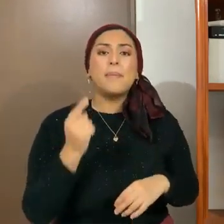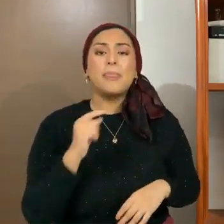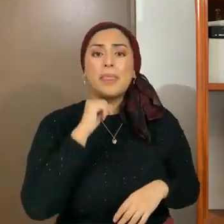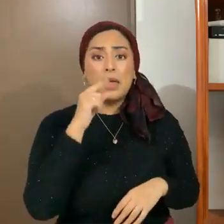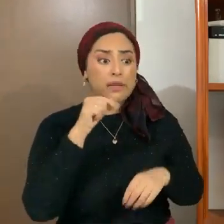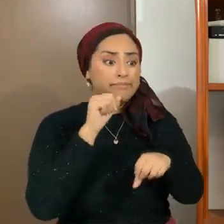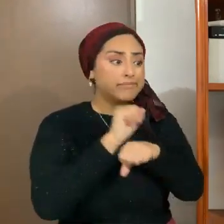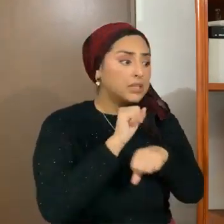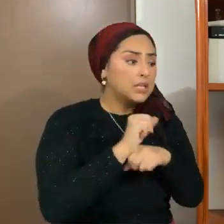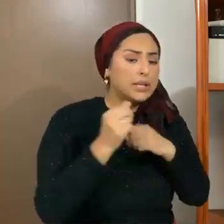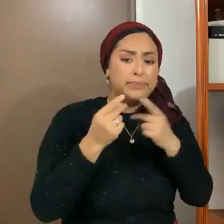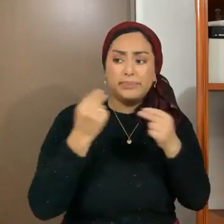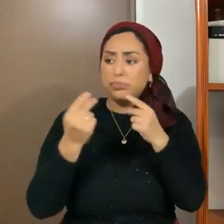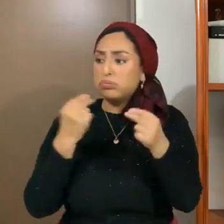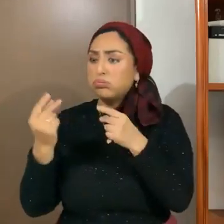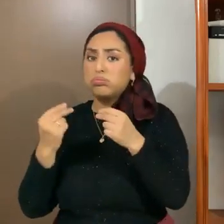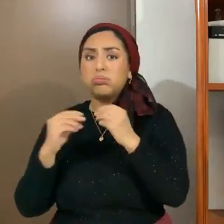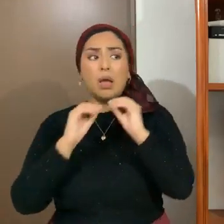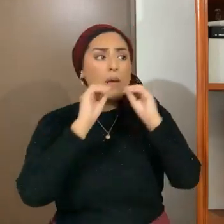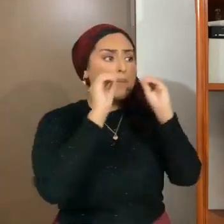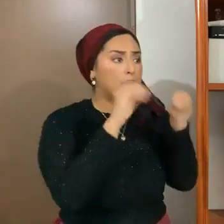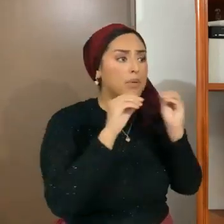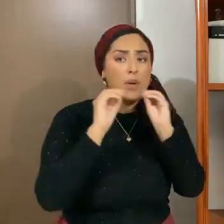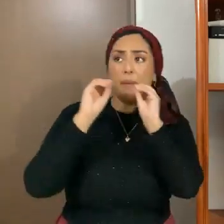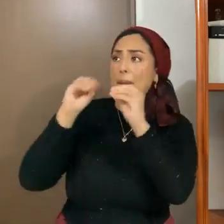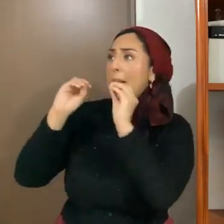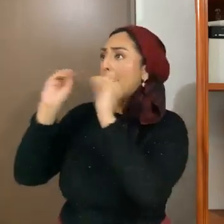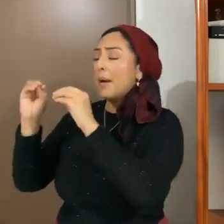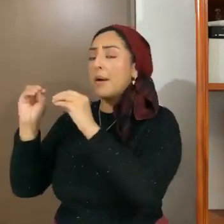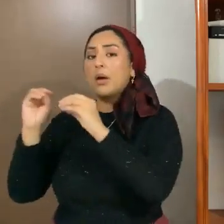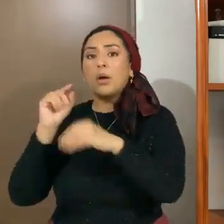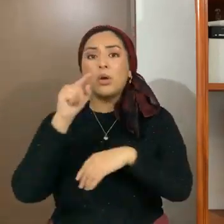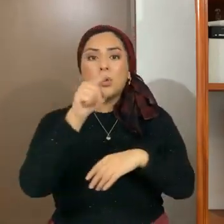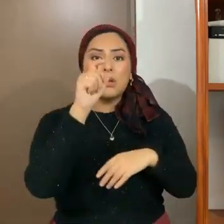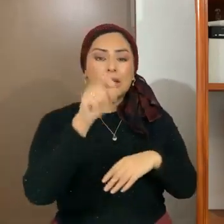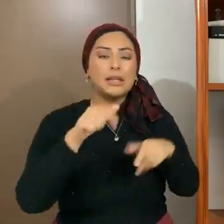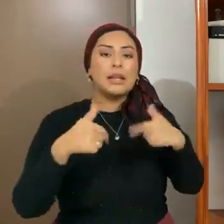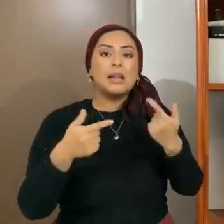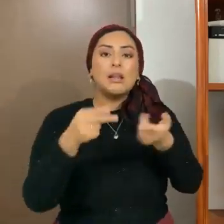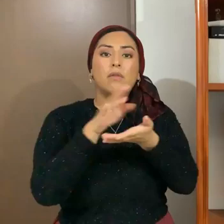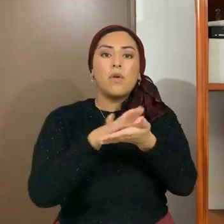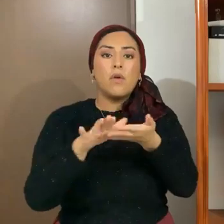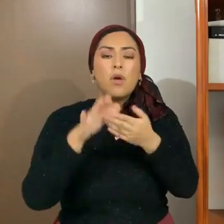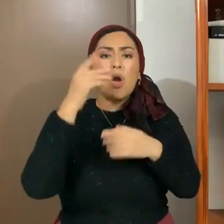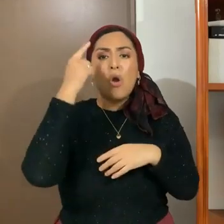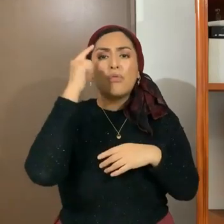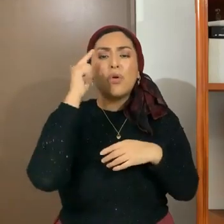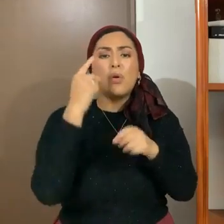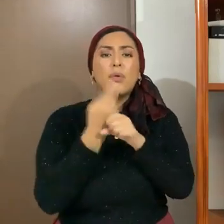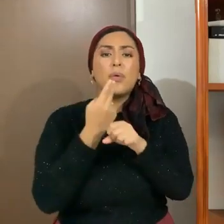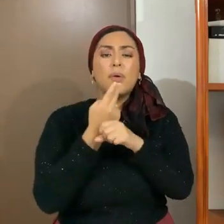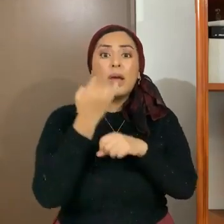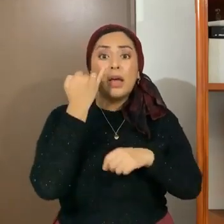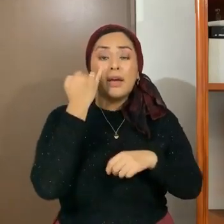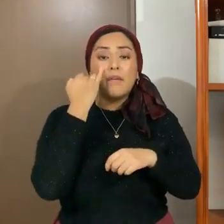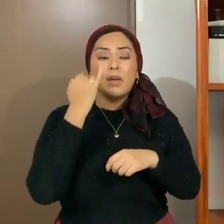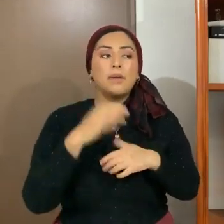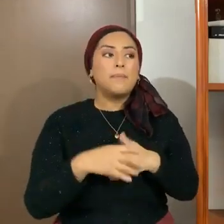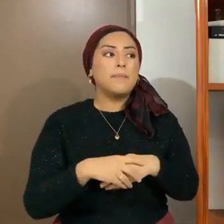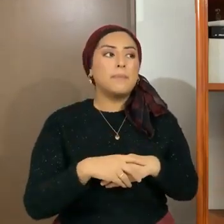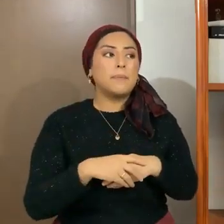que trabajes por trabajar, o que pongas aquí, o que pongas allá, sino que seas santo. ¿De qué serviría que por medio de